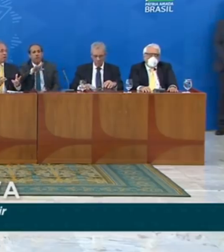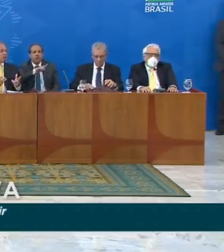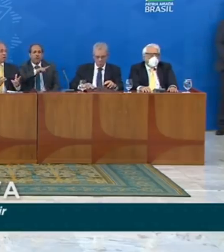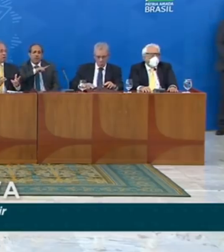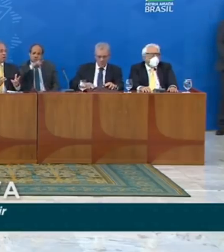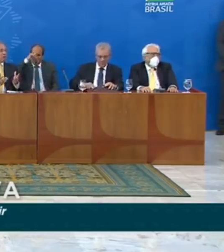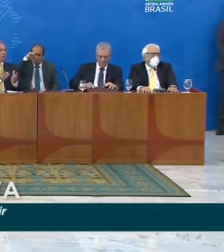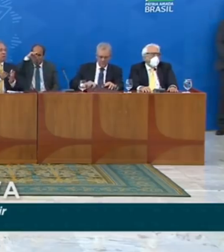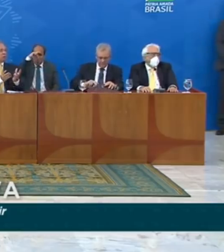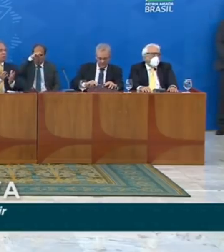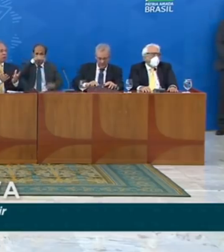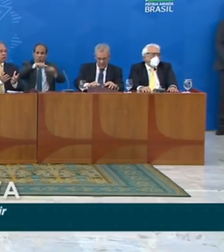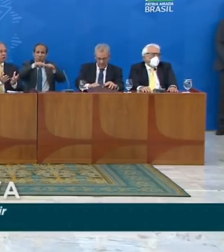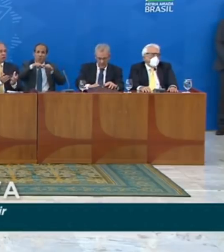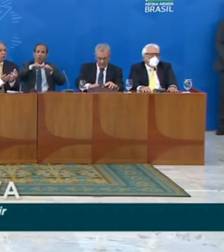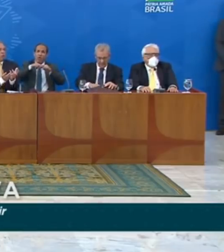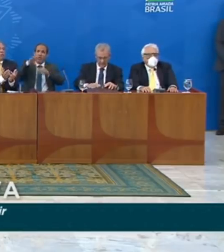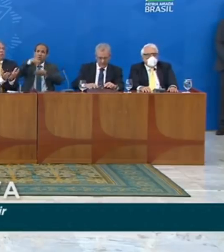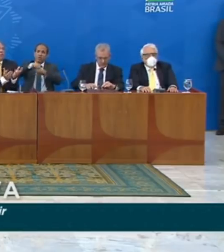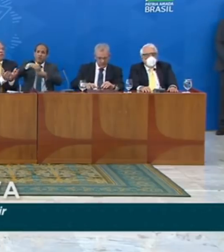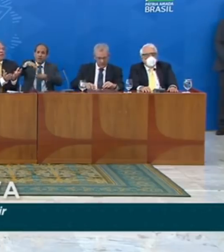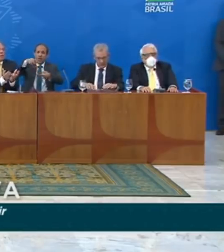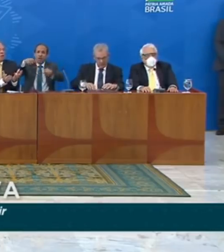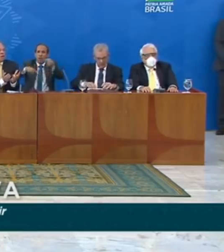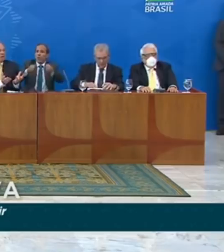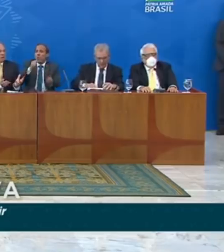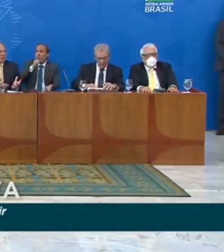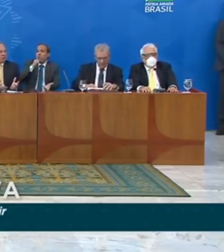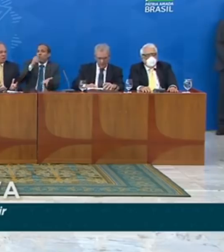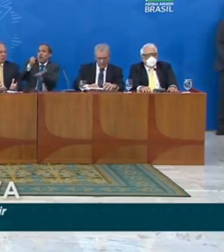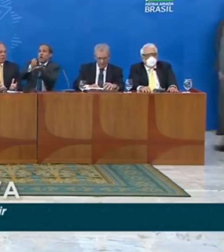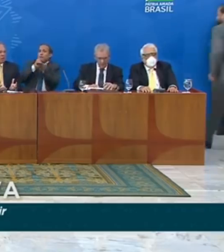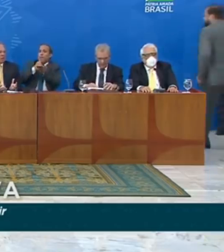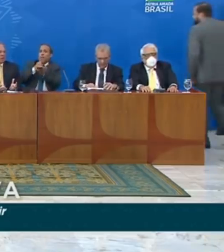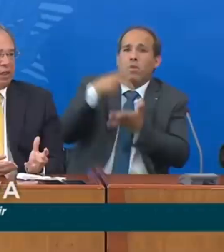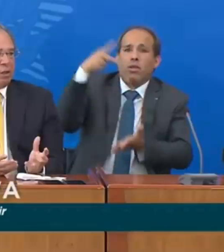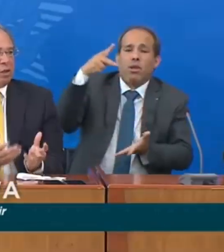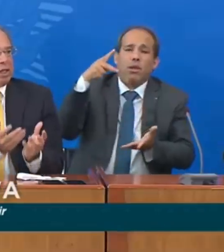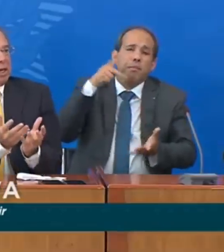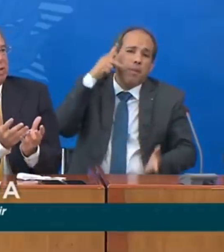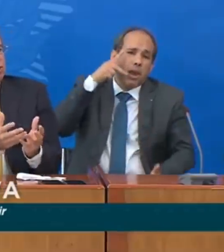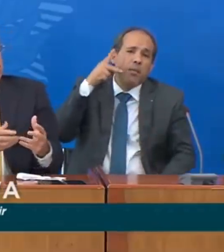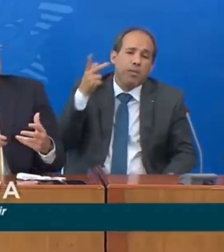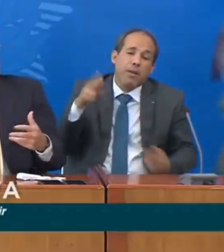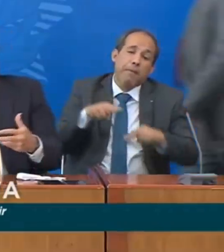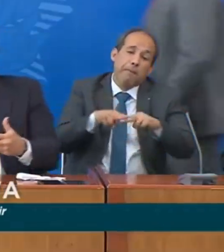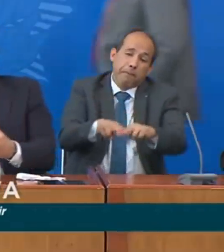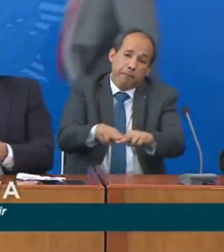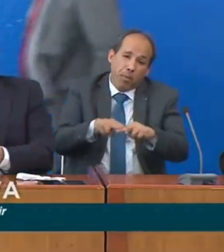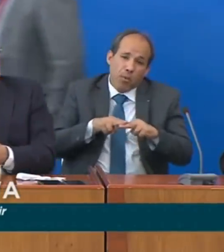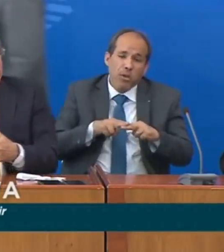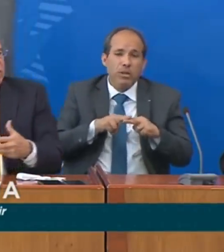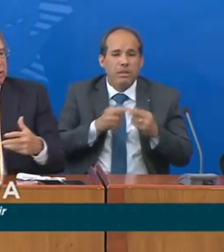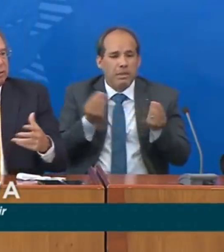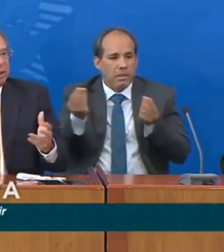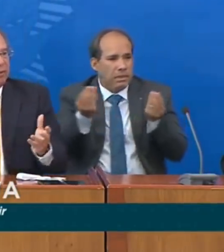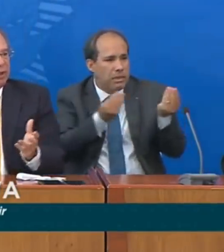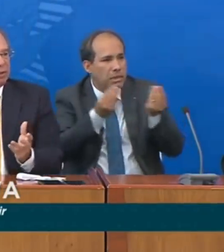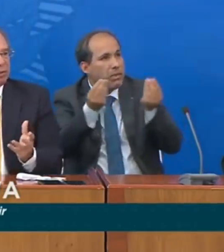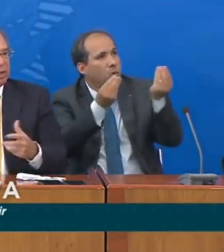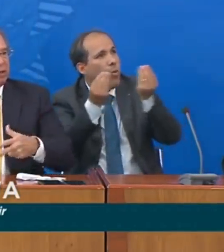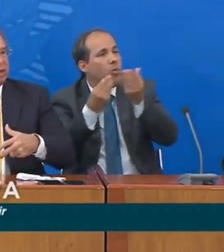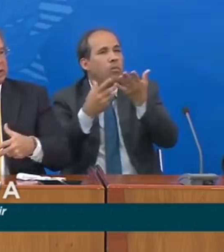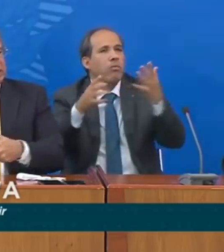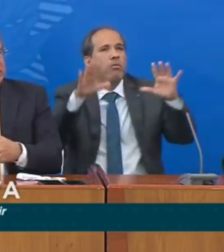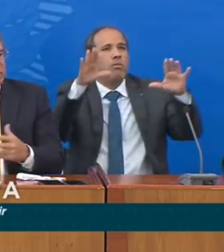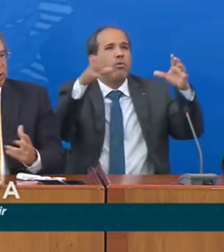dificuldades na dimensão política. Nós não tínhamos sustentação parlamentar no início. Então, nós acabamos dividindo com governadores e